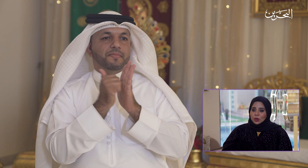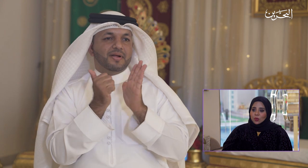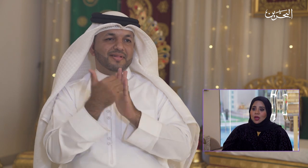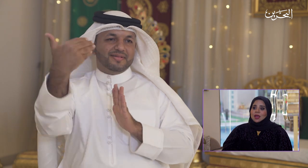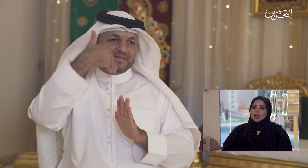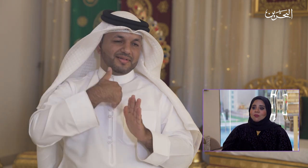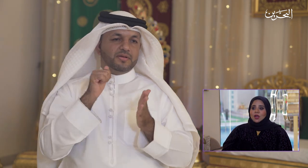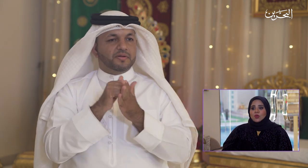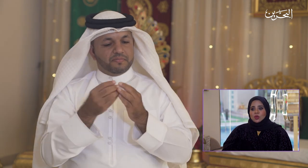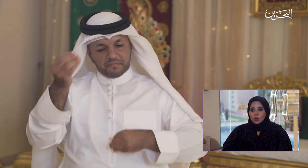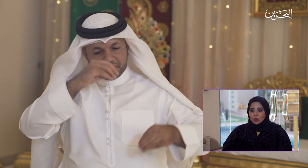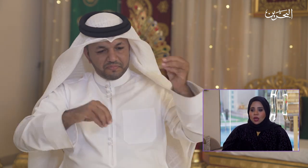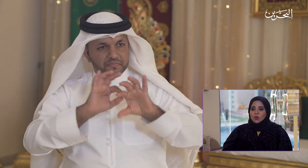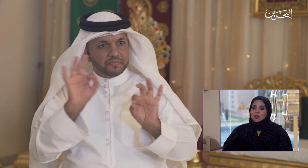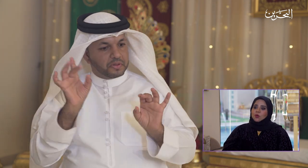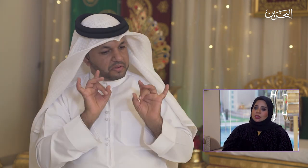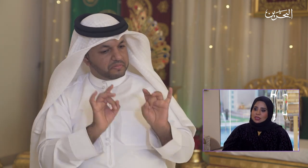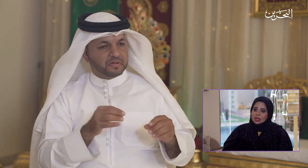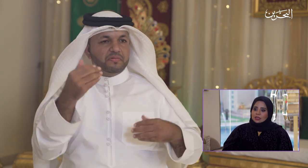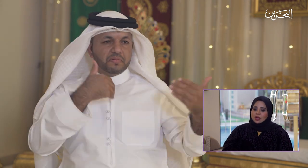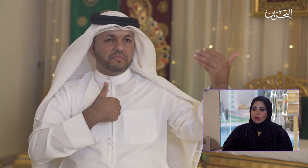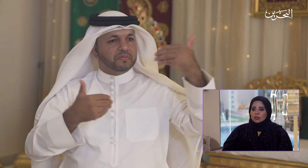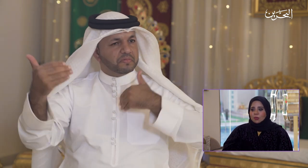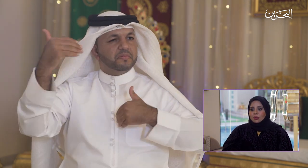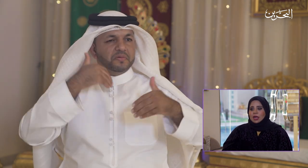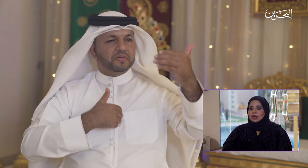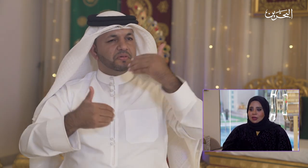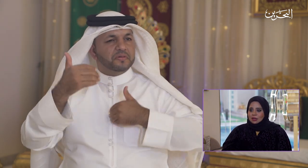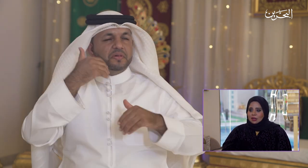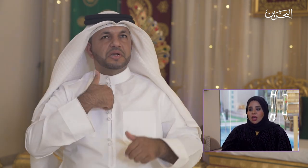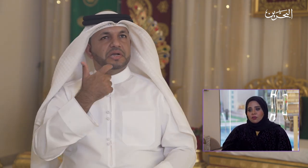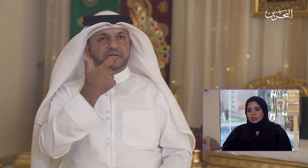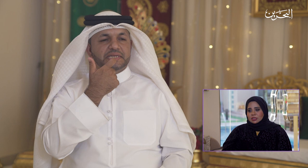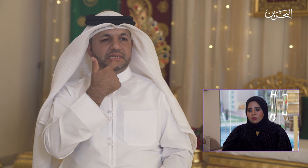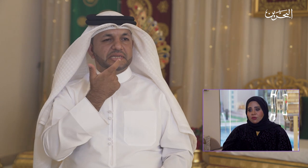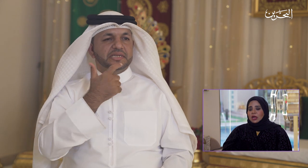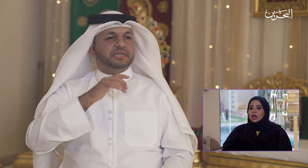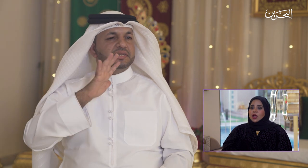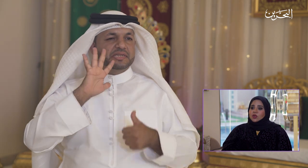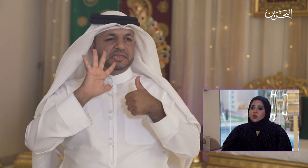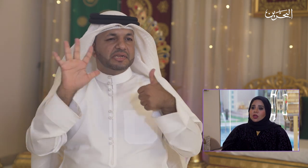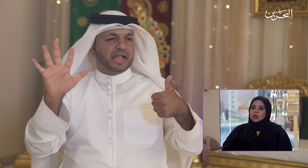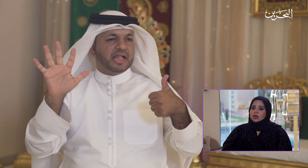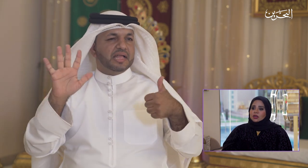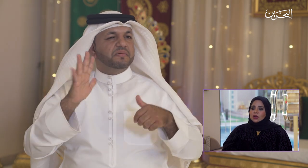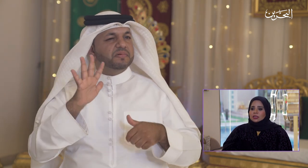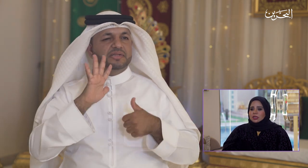حلو، فكانوا يروحون له وانه هو يزين سياراتهم حق الحفلات الزفاف. يقول كان